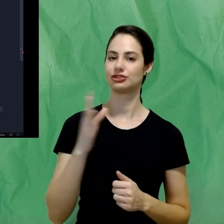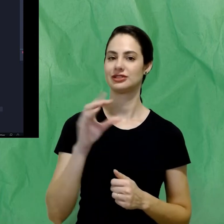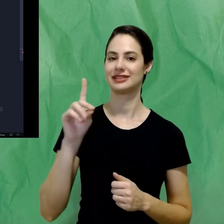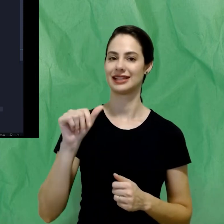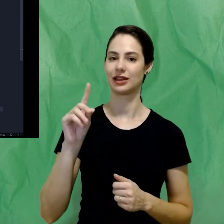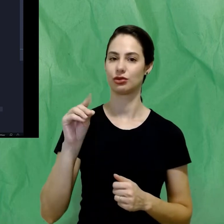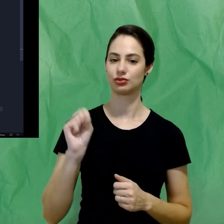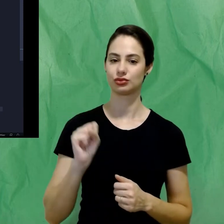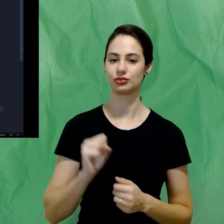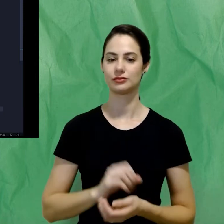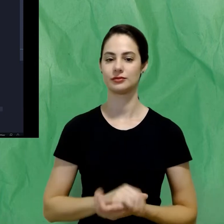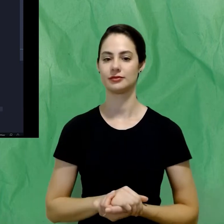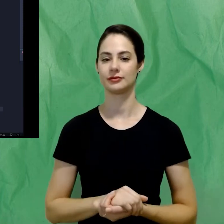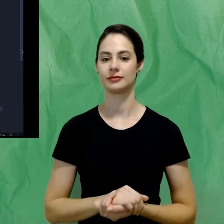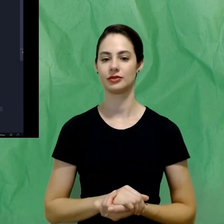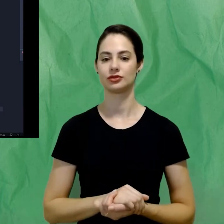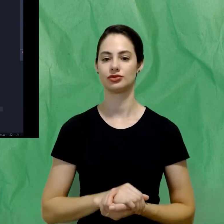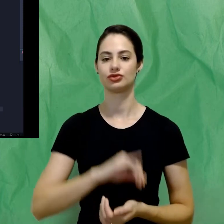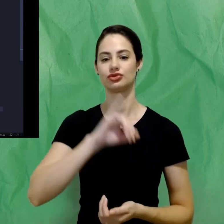igual a